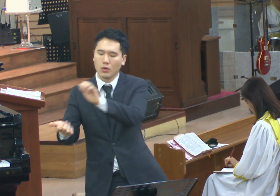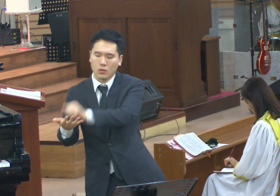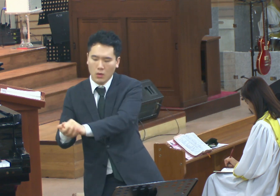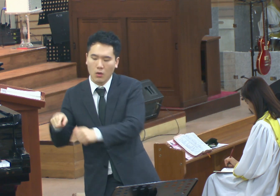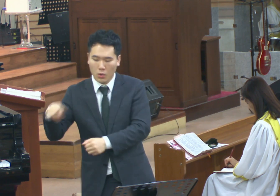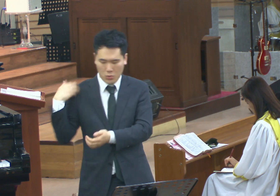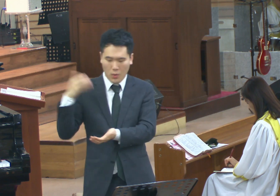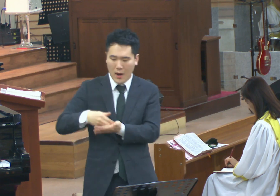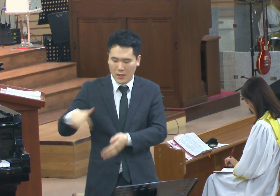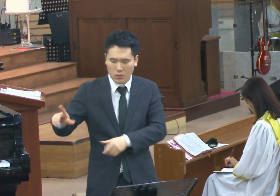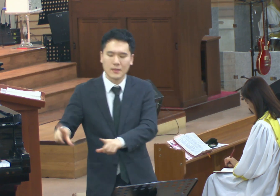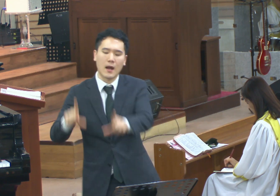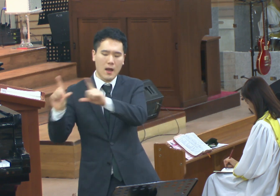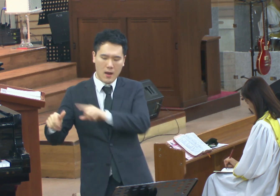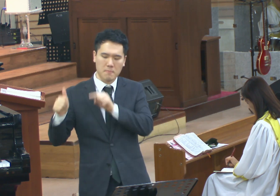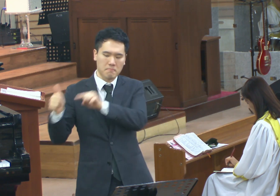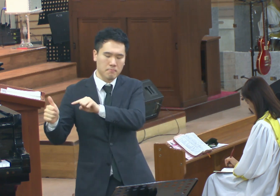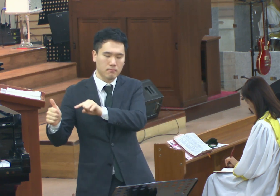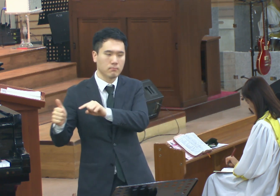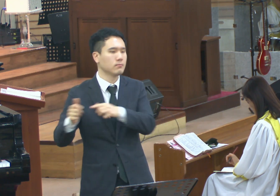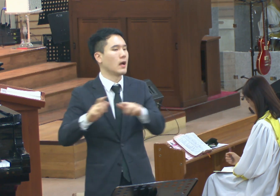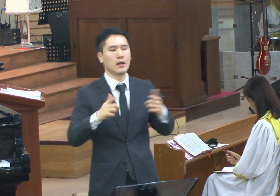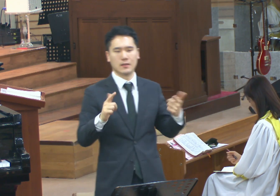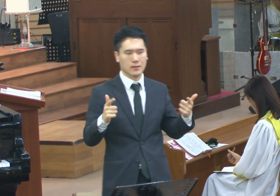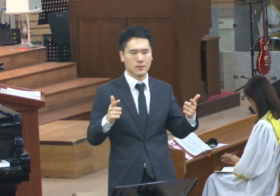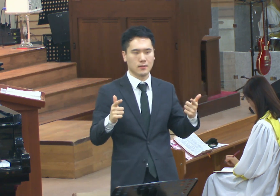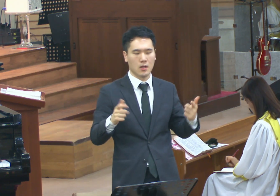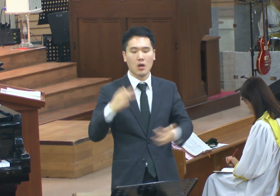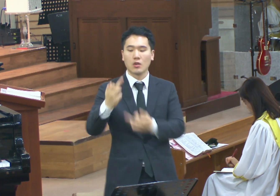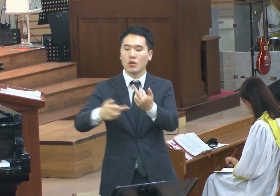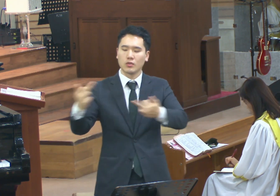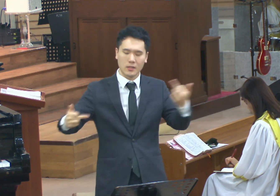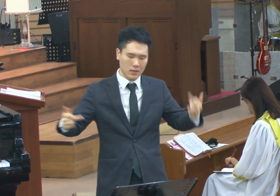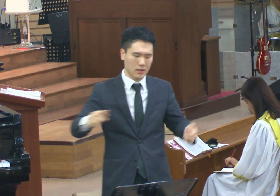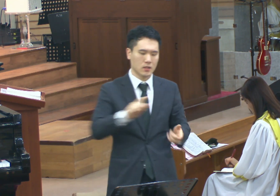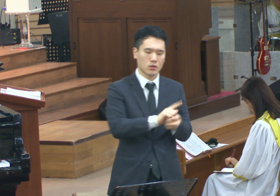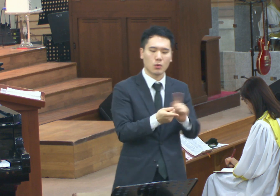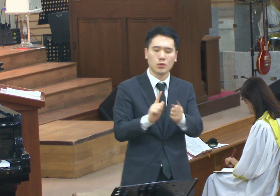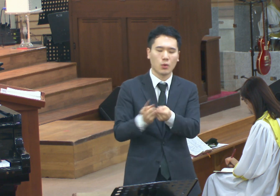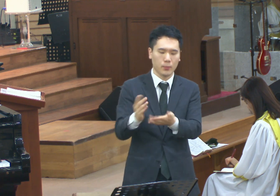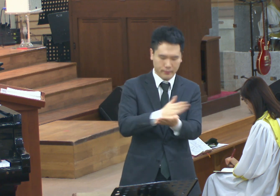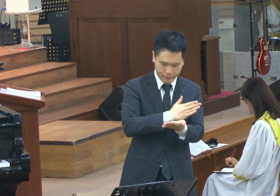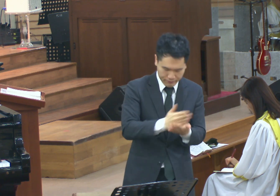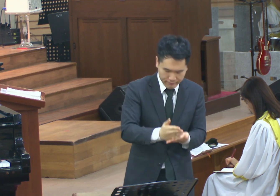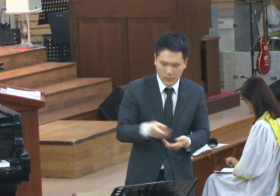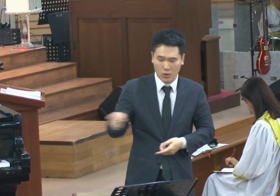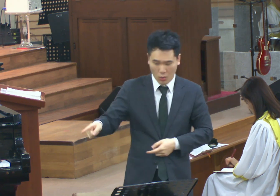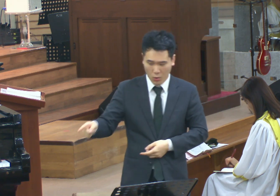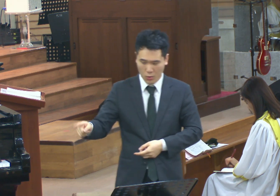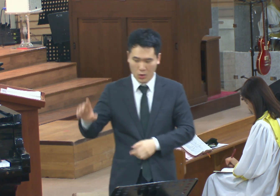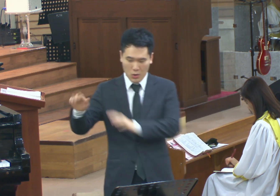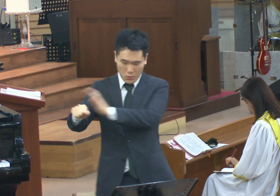전리품을 많이 가지고 갈 수 있다, 이렇게 배려함으로 서쪽이나 동쪽이 동등하다는